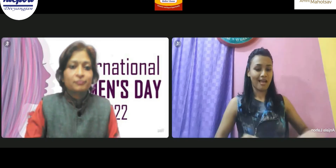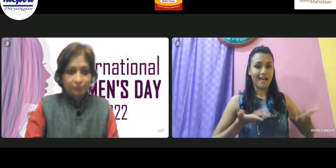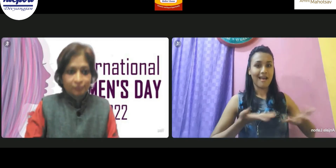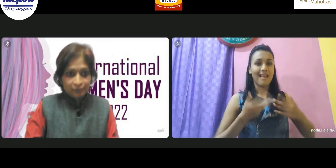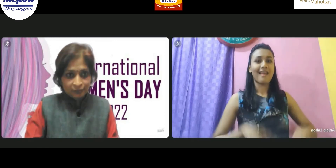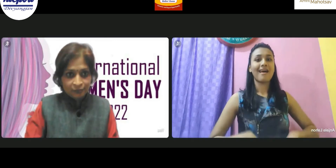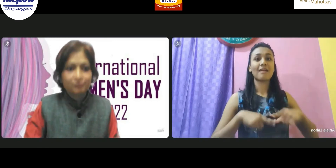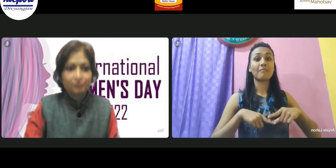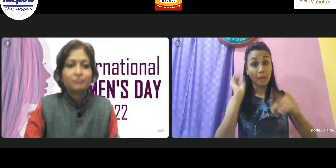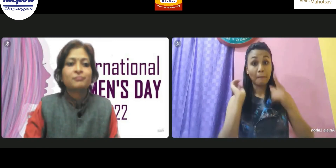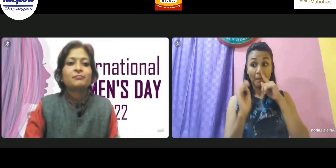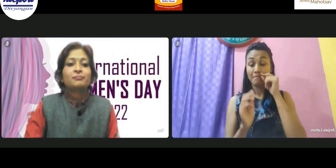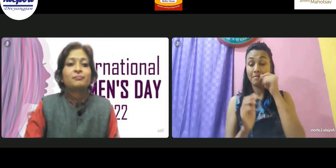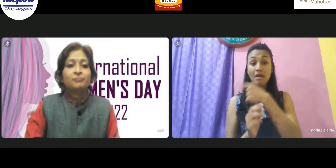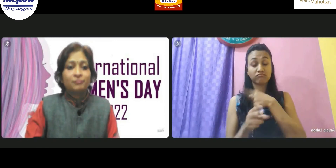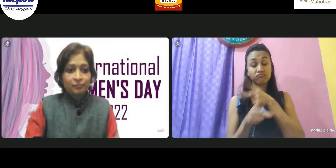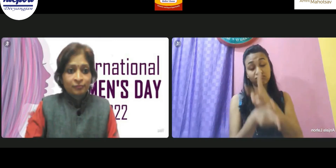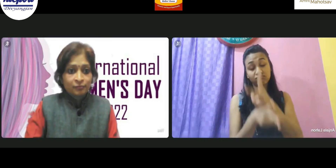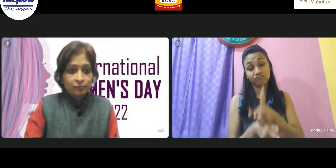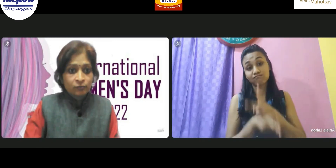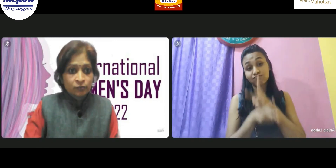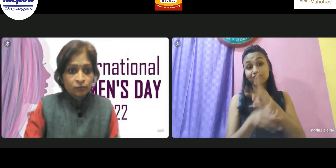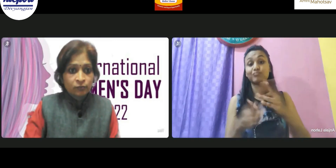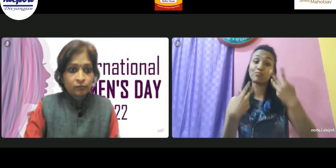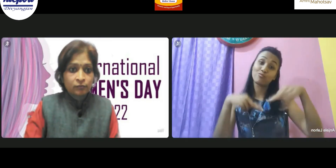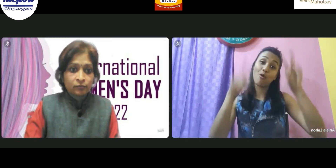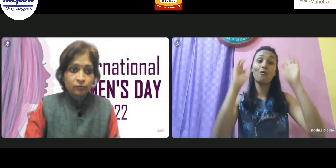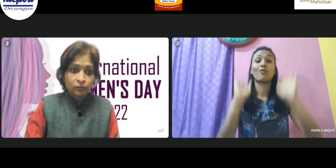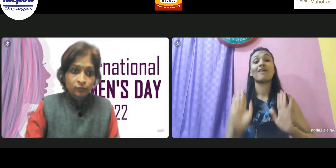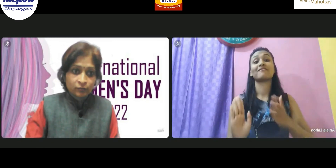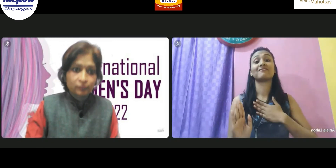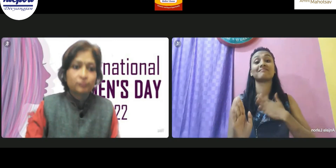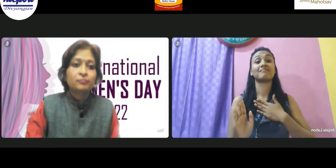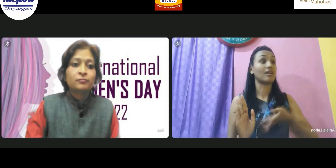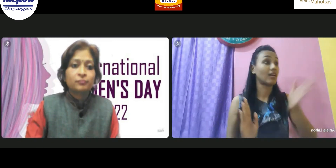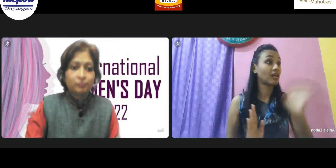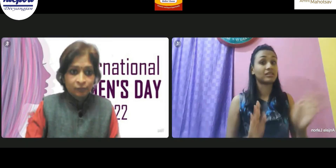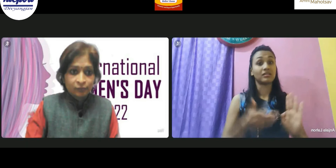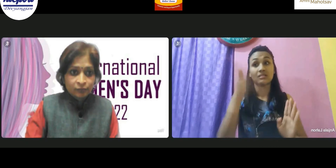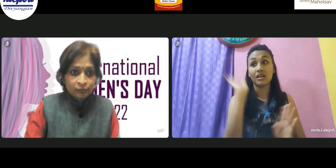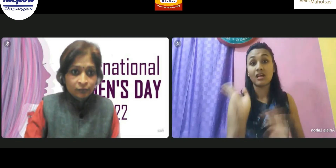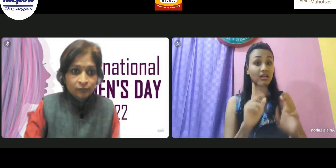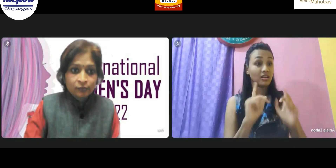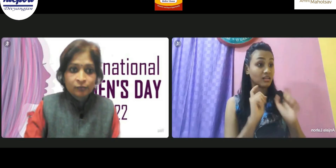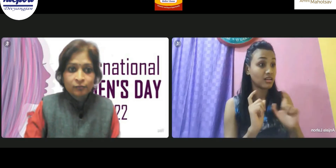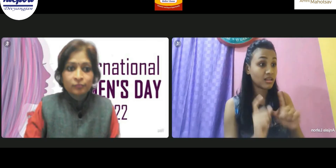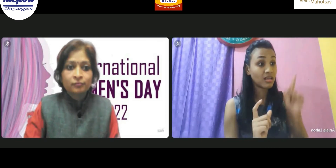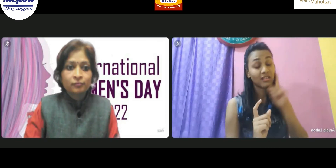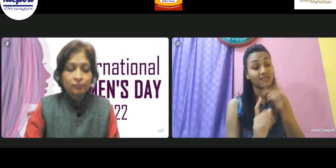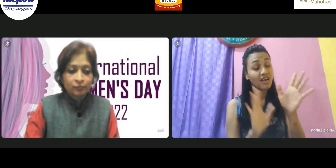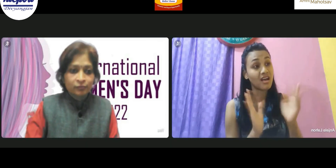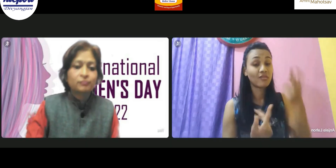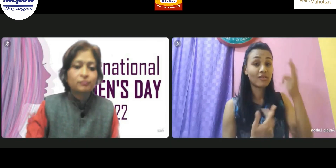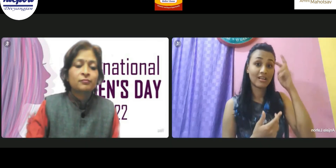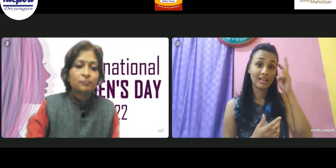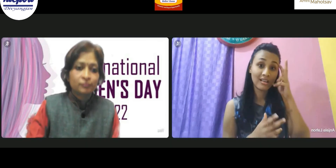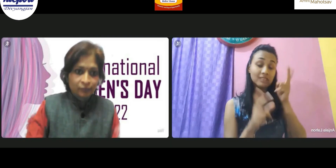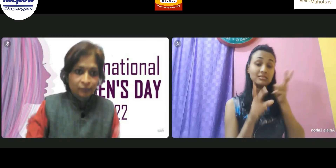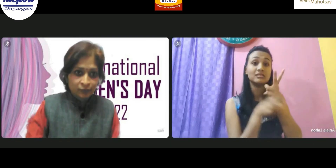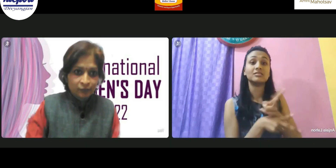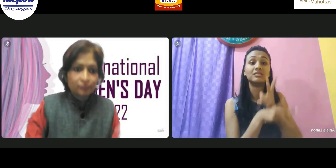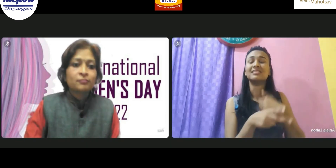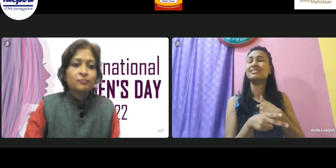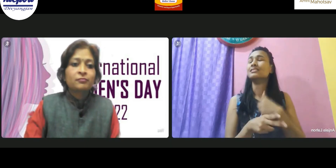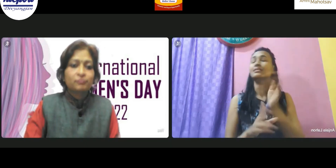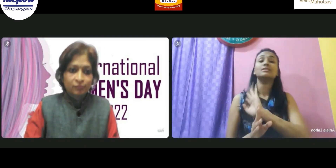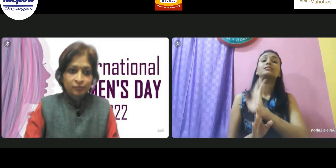और साथ में मुझे परिवार ने, मेरी मदर ने मुझे इतना सपोर्ट किया। बहुत अच्छी बात है। मैं मानती हूँ मेरी मदर